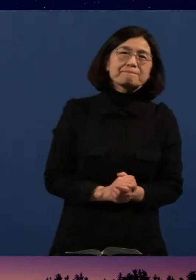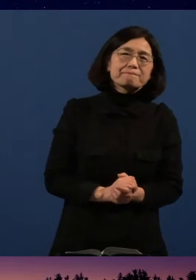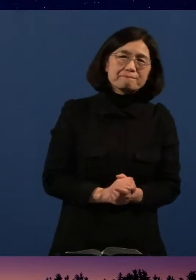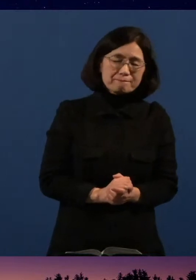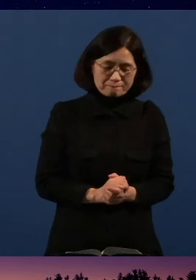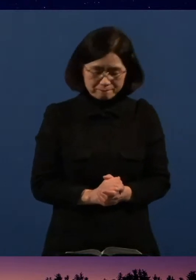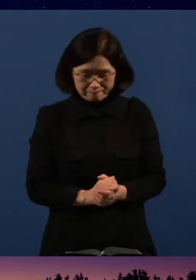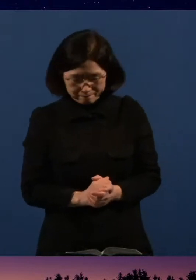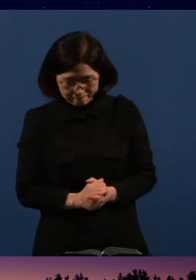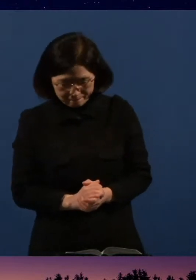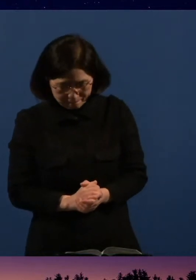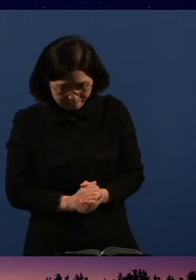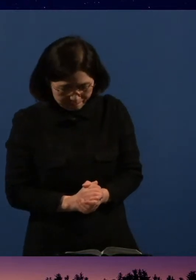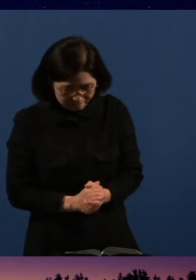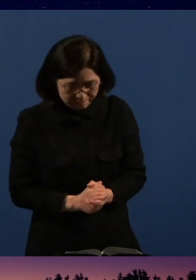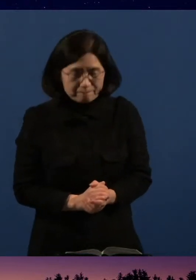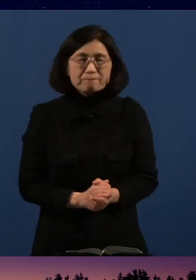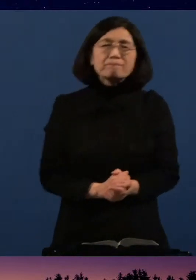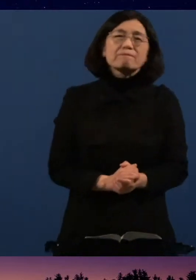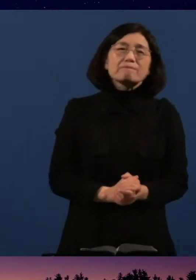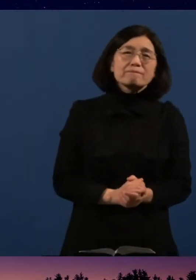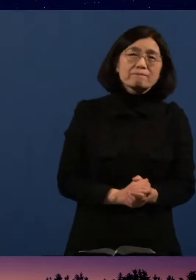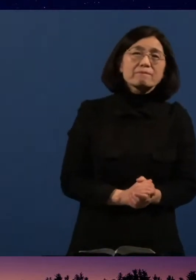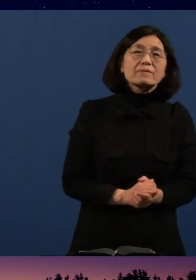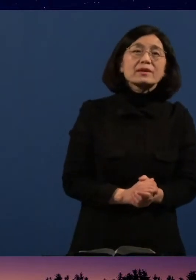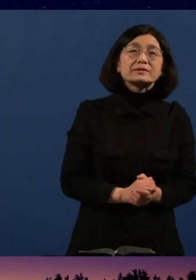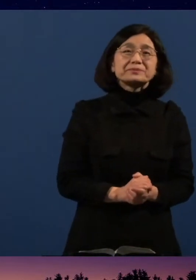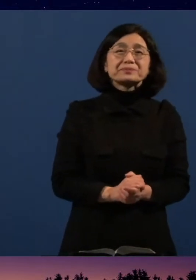주님 보좌 앞에 나가